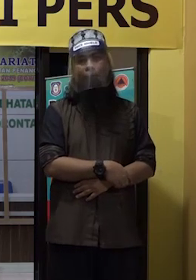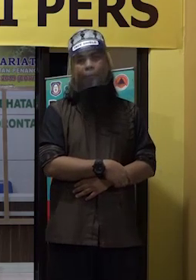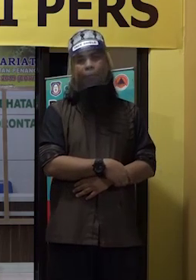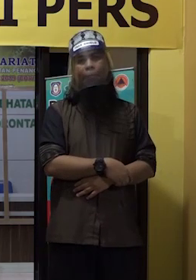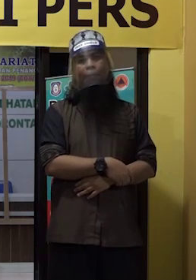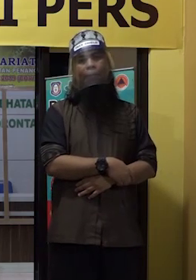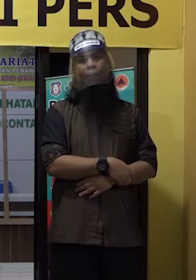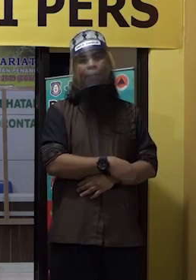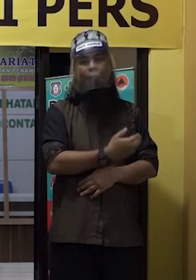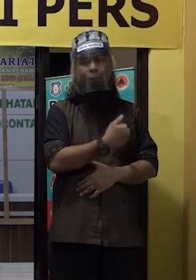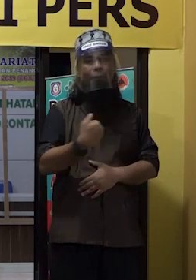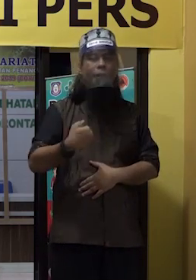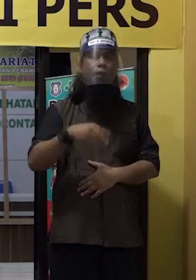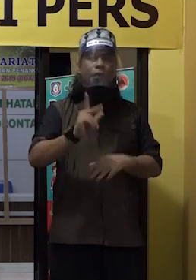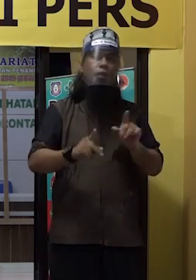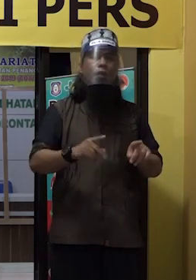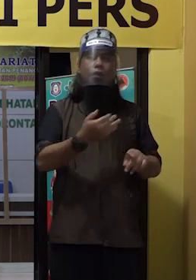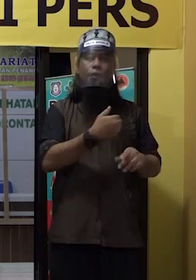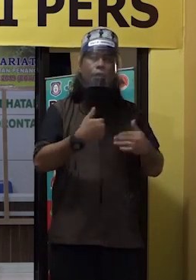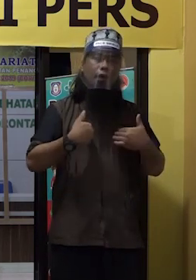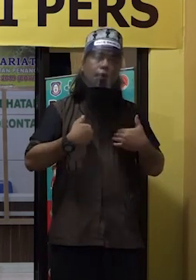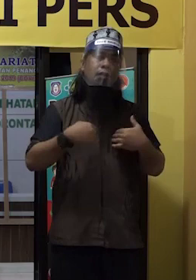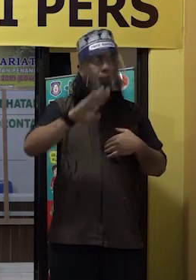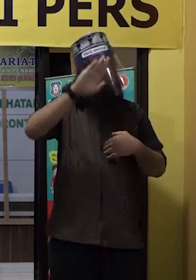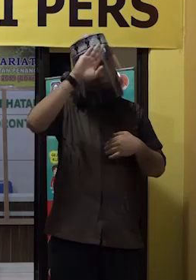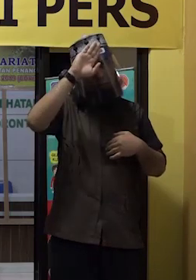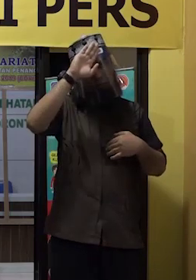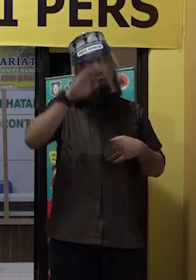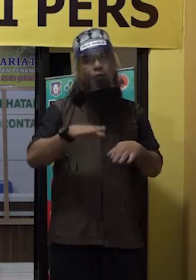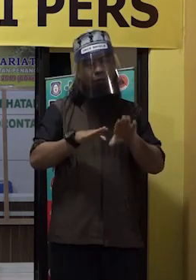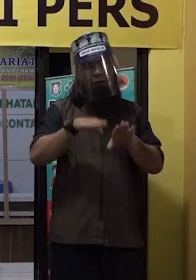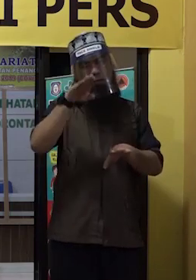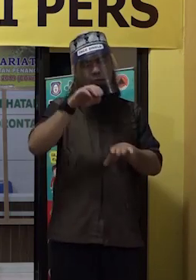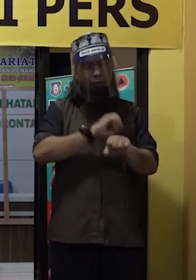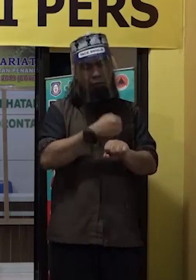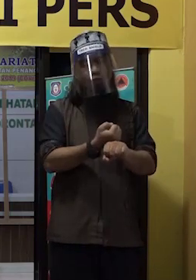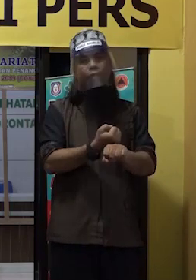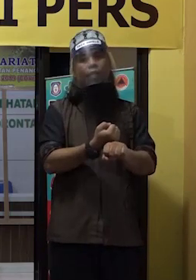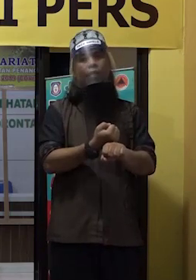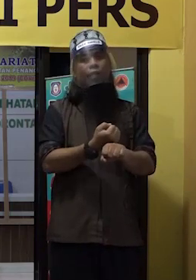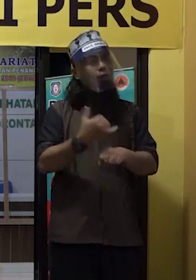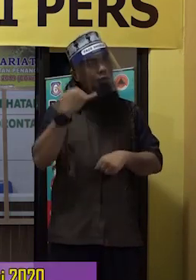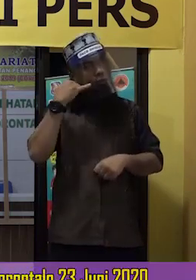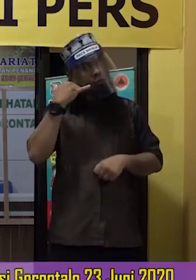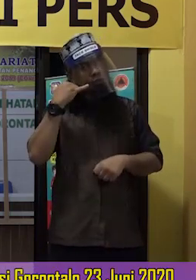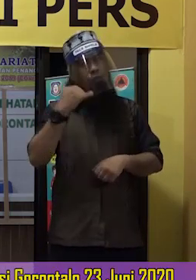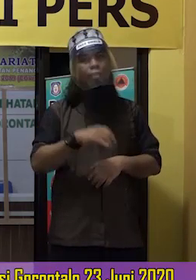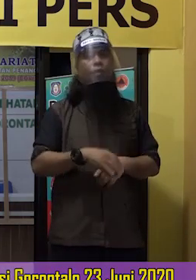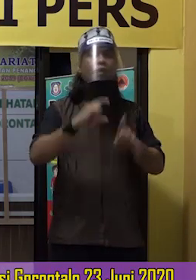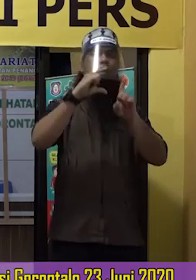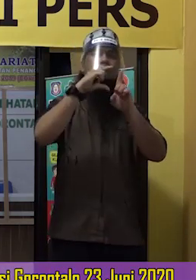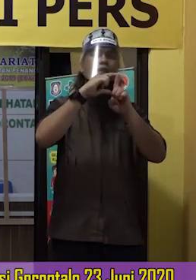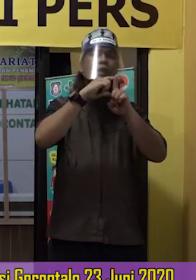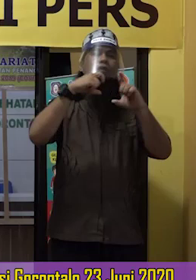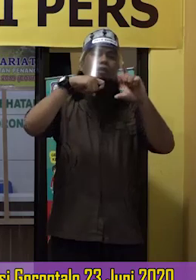gejalanya memberat, dia dapat menghubungi puskesmas terdekat atau dinas kesehatan. Nah,